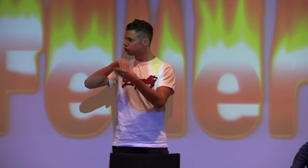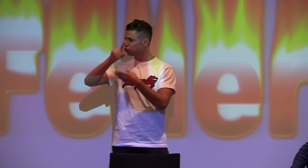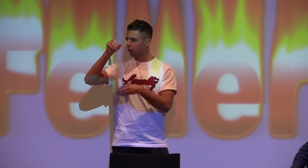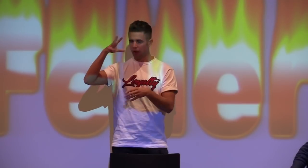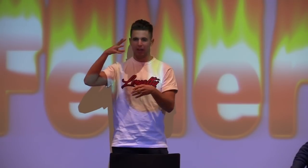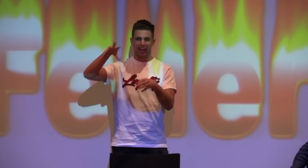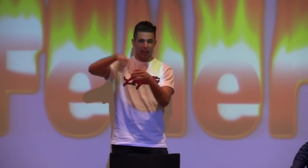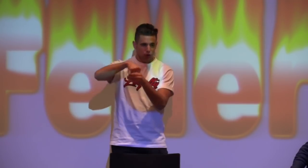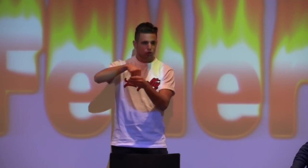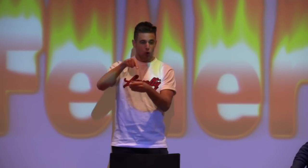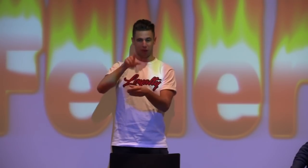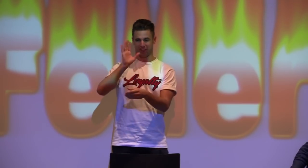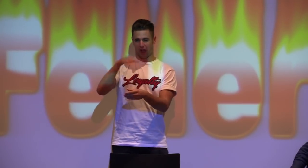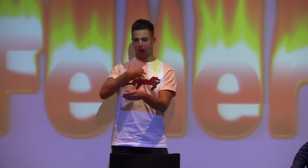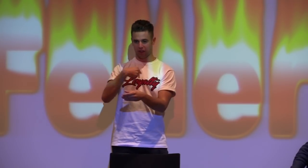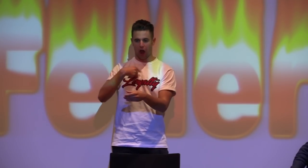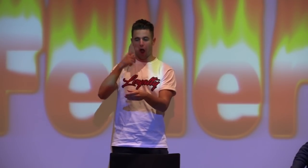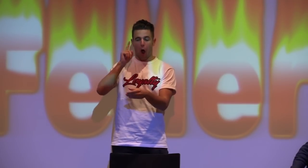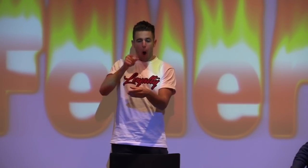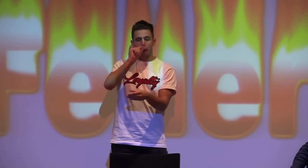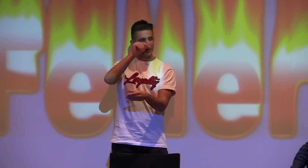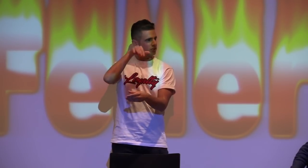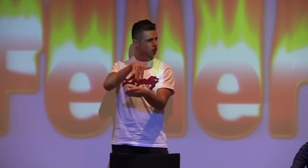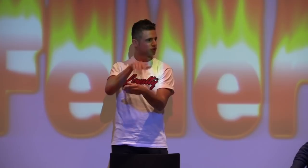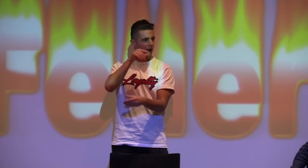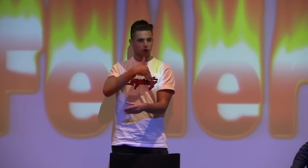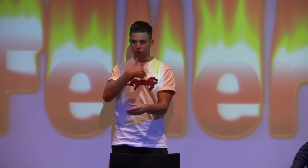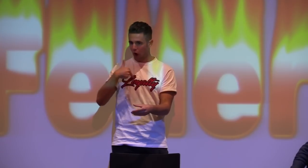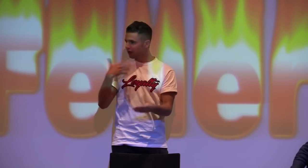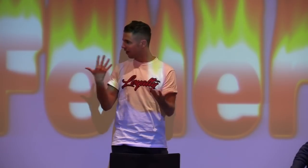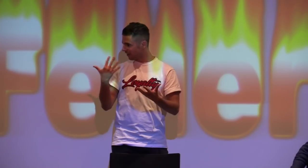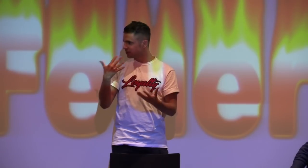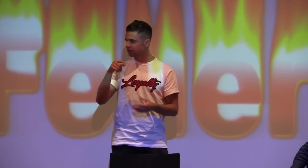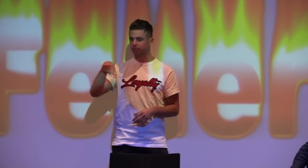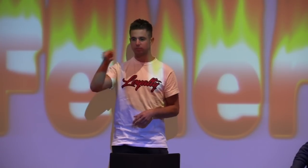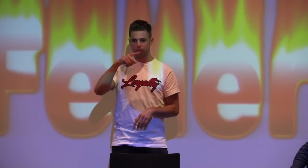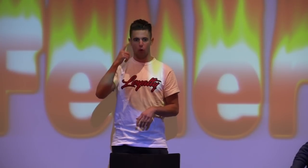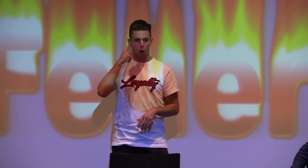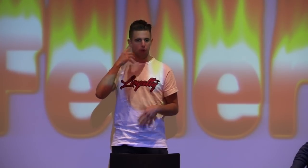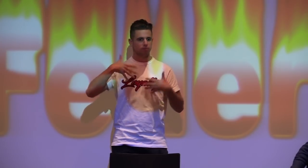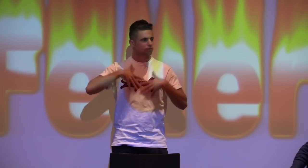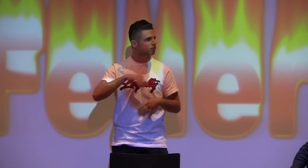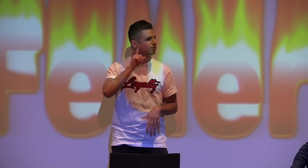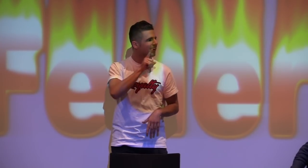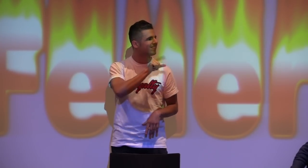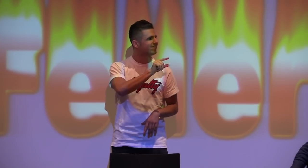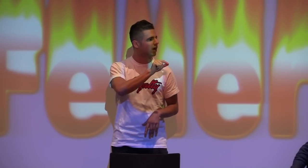auch vorstellen, dass in 10 Jahren das auch nochmal anders aussieht. Gerade wurde auch die